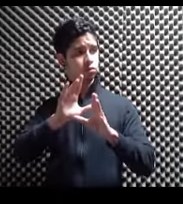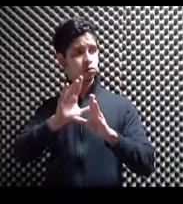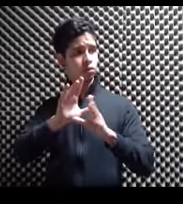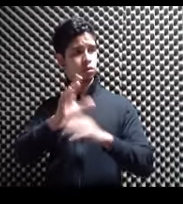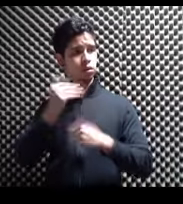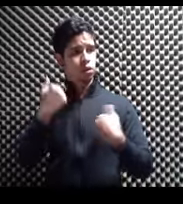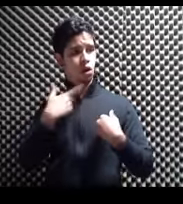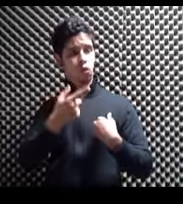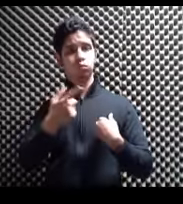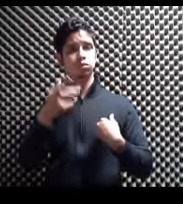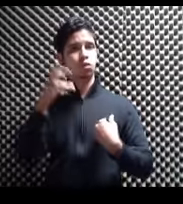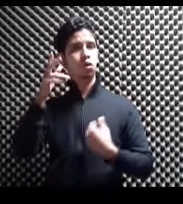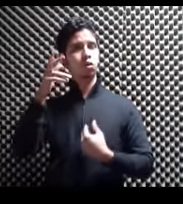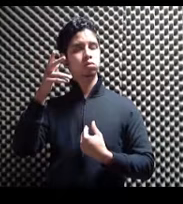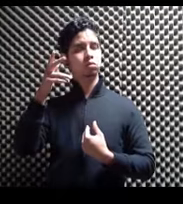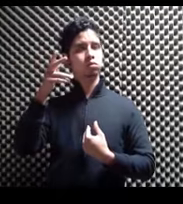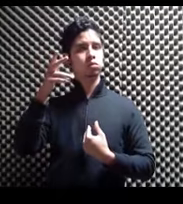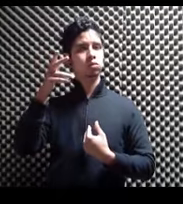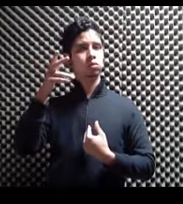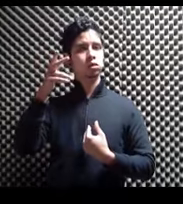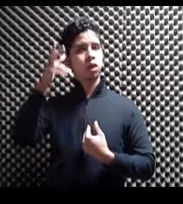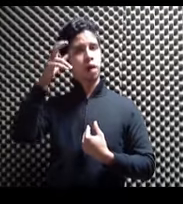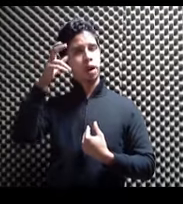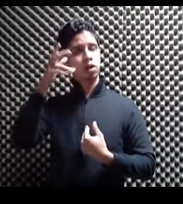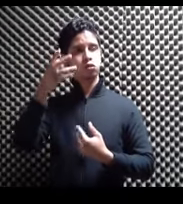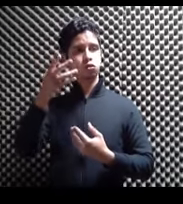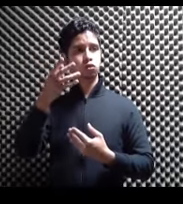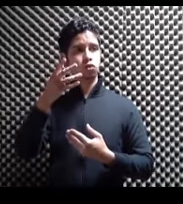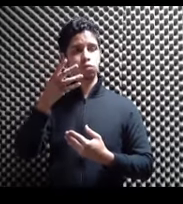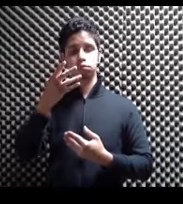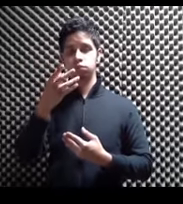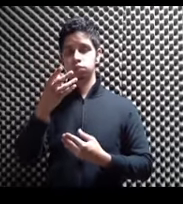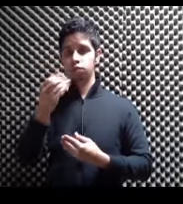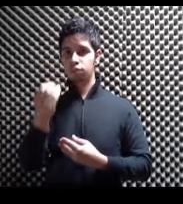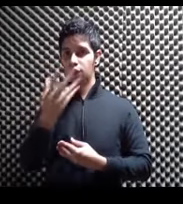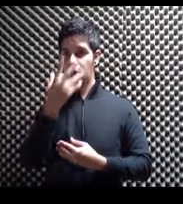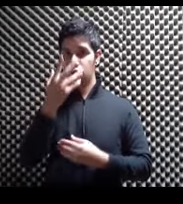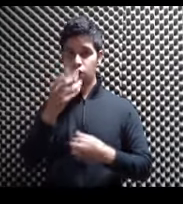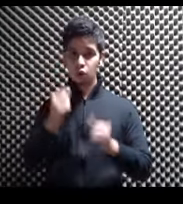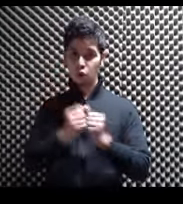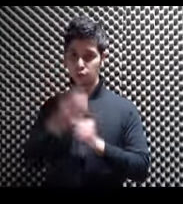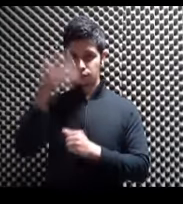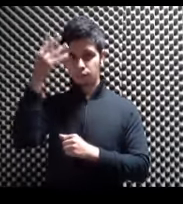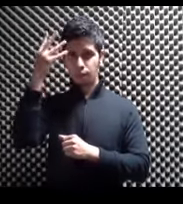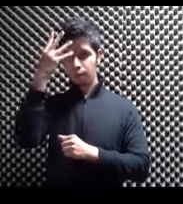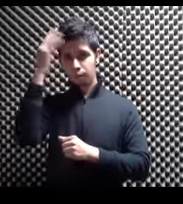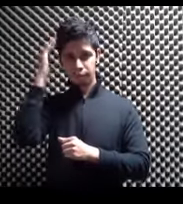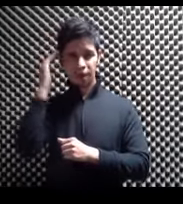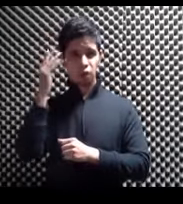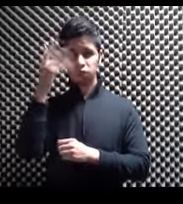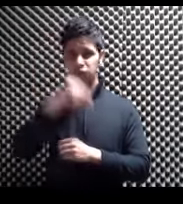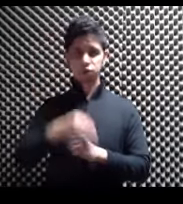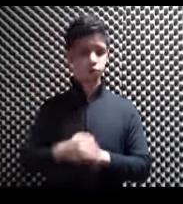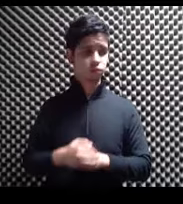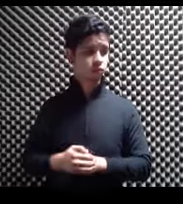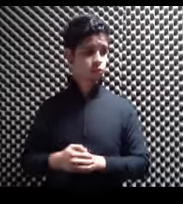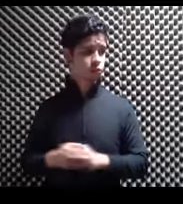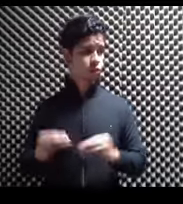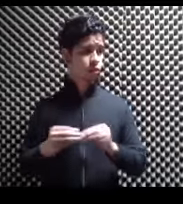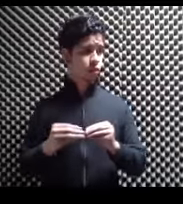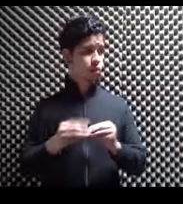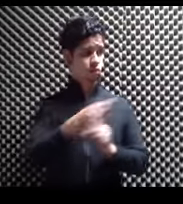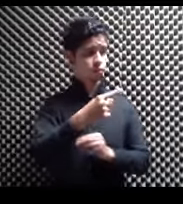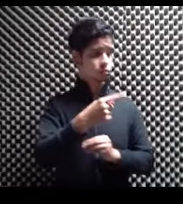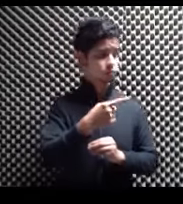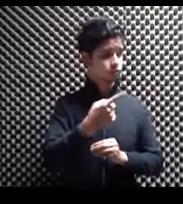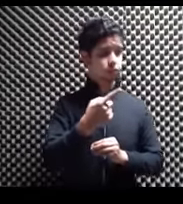precioso. Este fue... imagino que no pagó peaje. Sí. Este fue uno de los caballos que más nos impresionó el rescate, que fue con ayuda